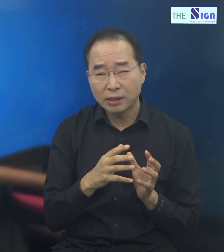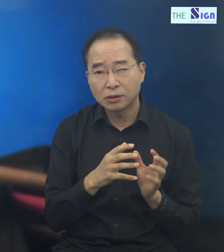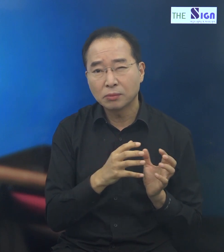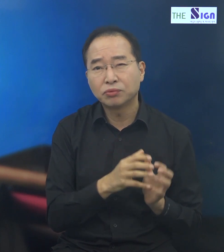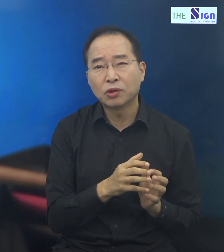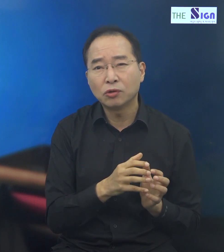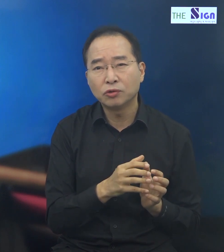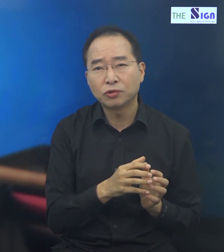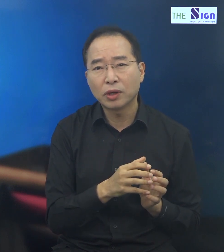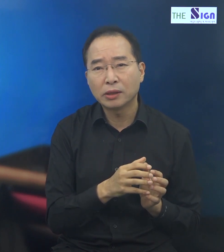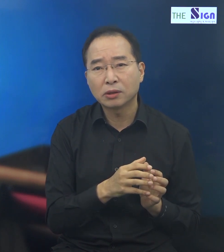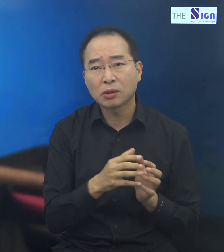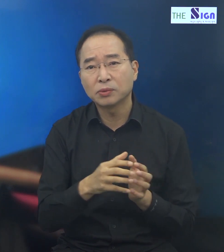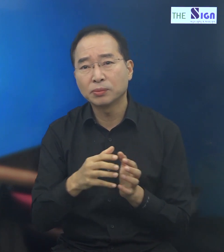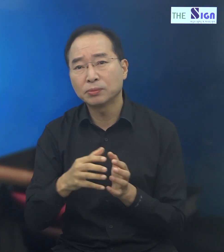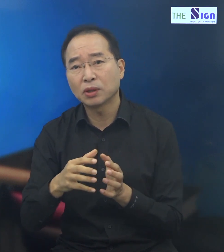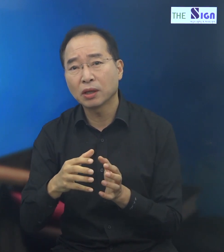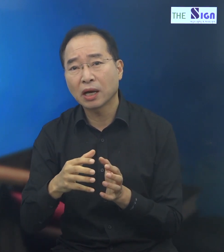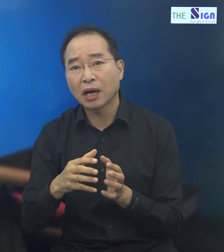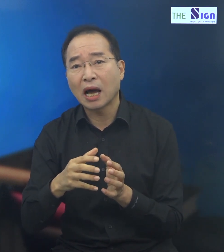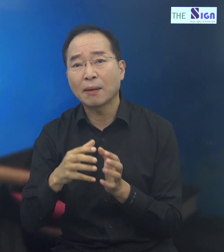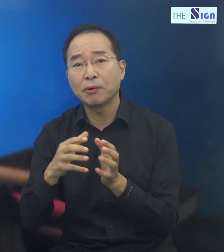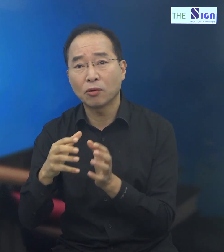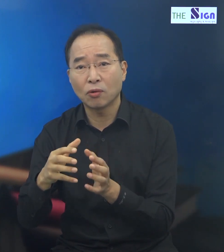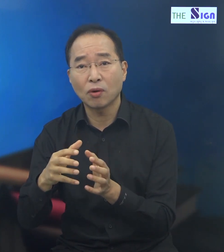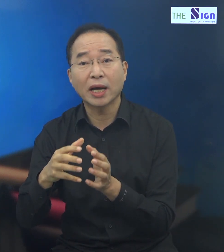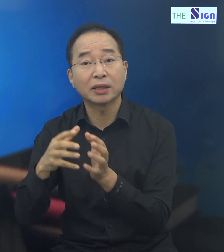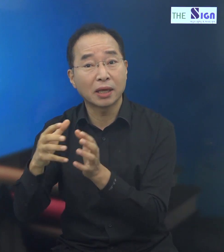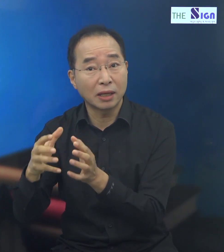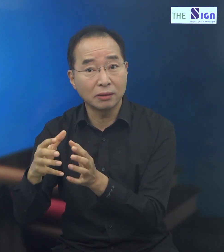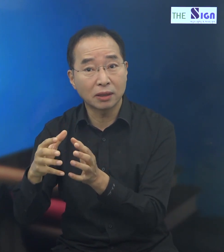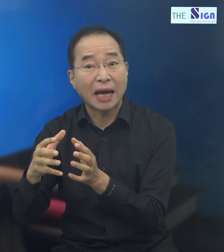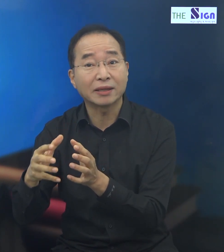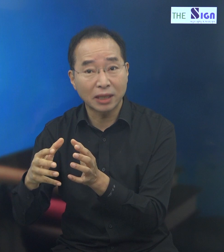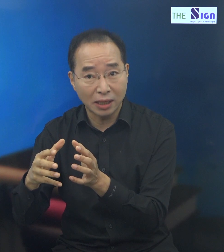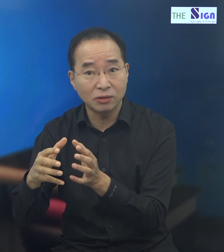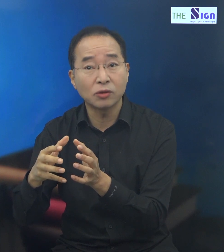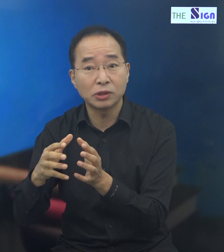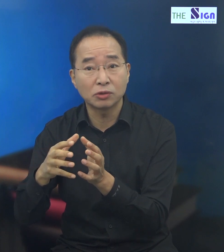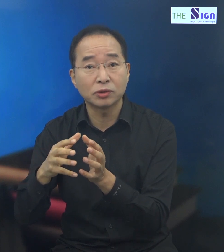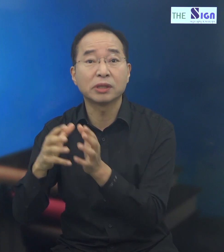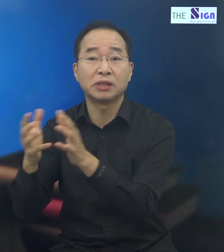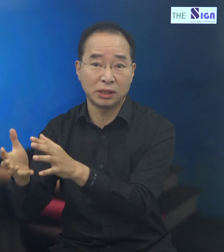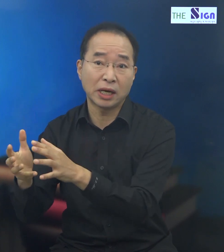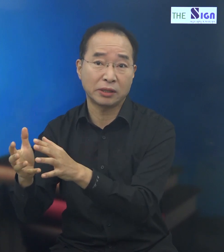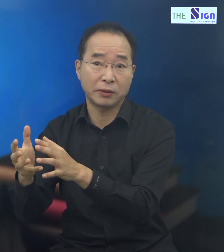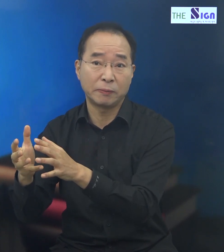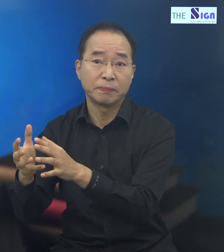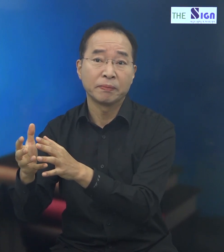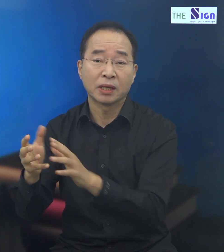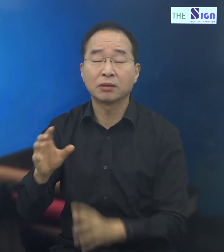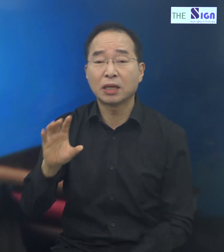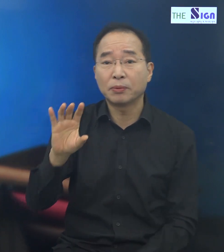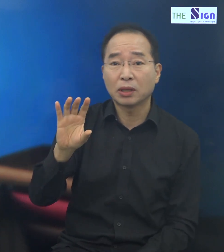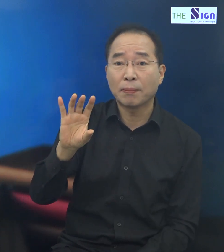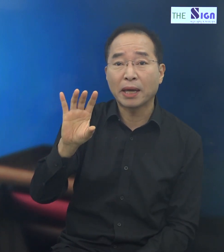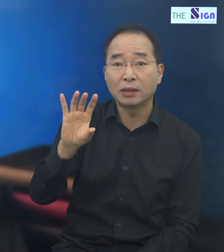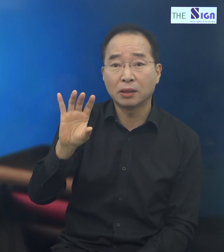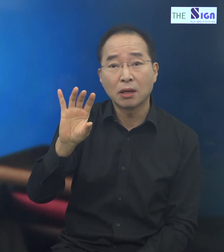예전에 무거운 수화에서 점점 가볍고 간단한 형식으로 이제 진화가 돼요. 그러다 보니까 백을